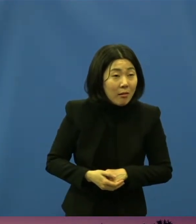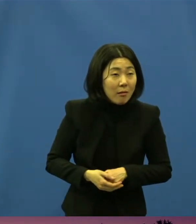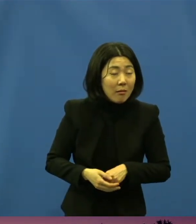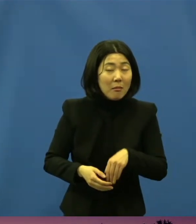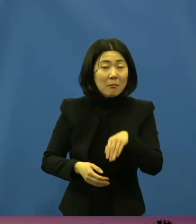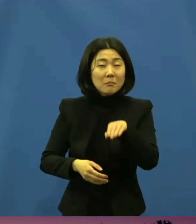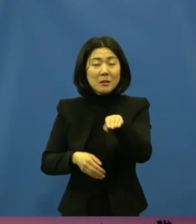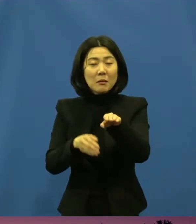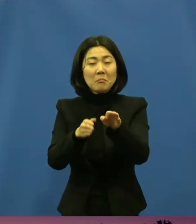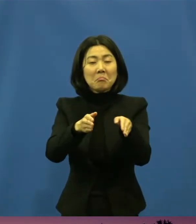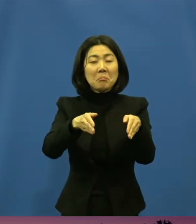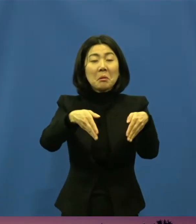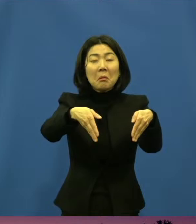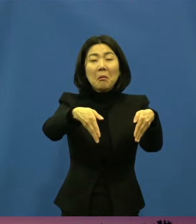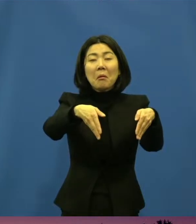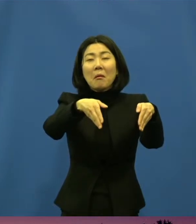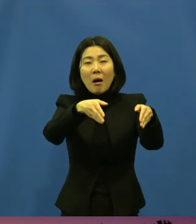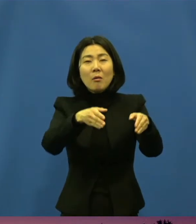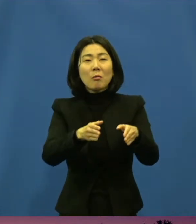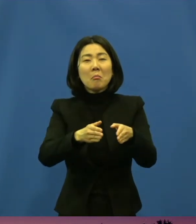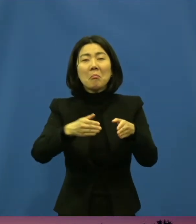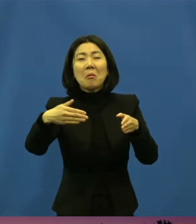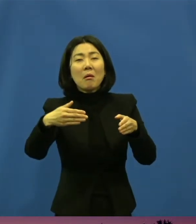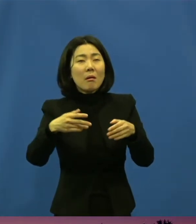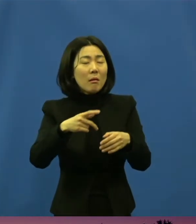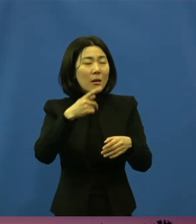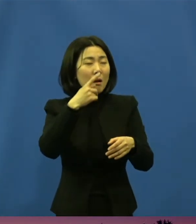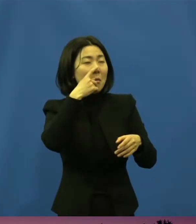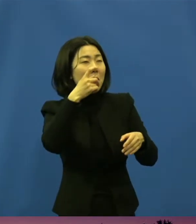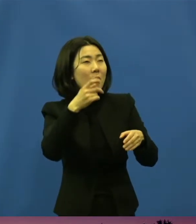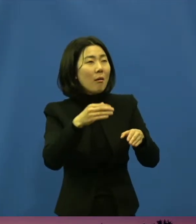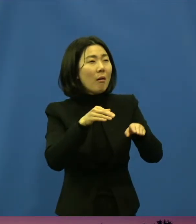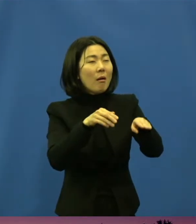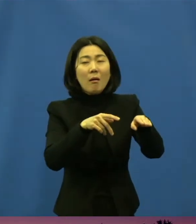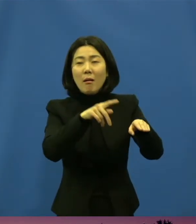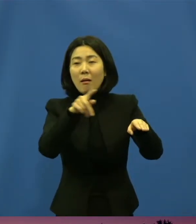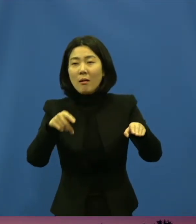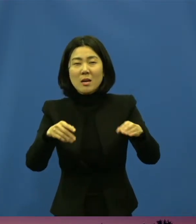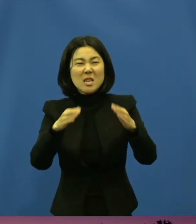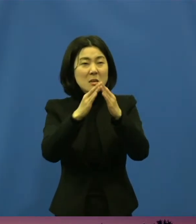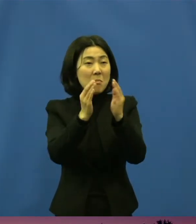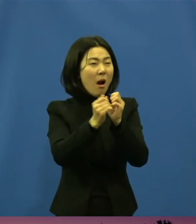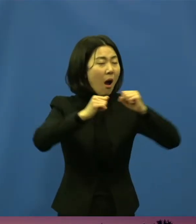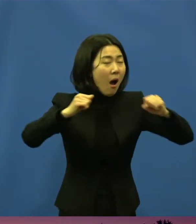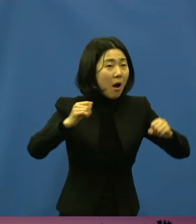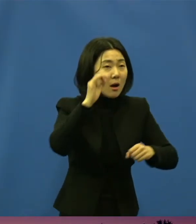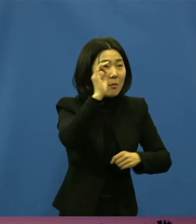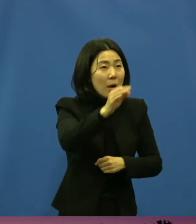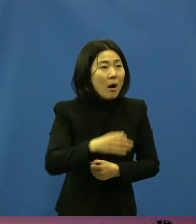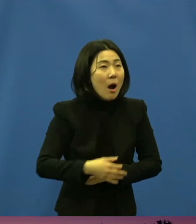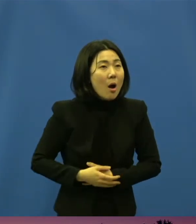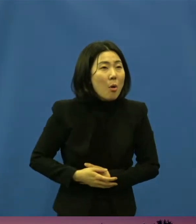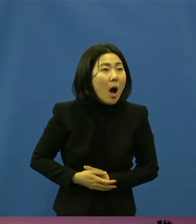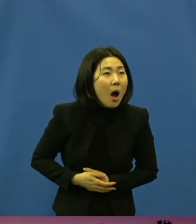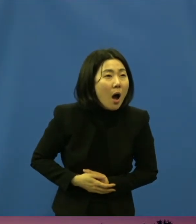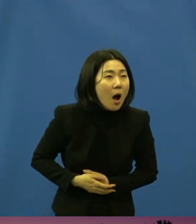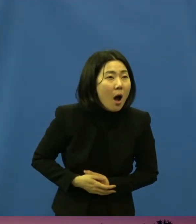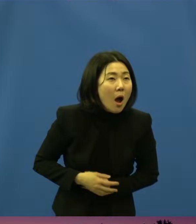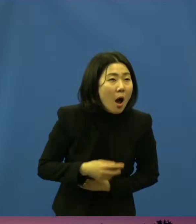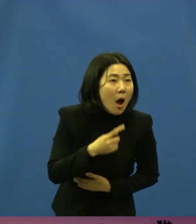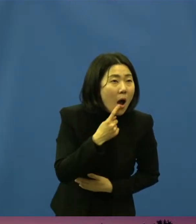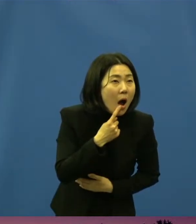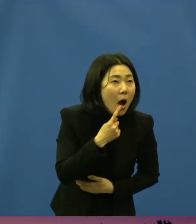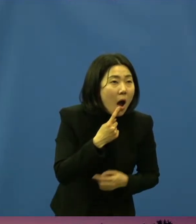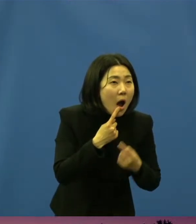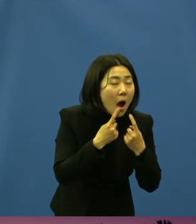화려한 거잖아요. 생각 없이 보는 거죠, 우리는. 근데 생각 없이 보는 동안에 우리는 뭐예요? 세상을 향해 있는 거죠.